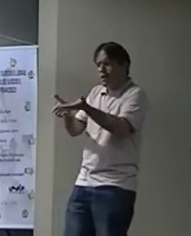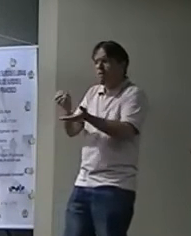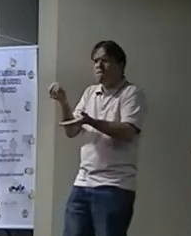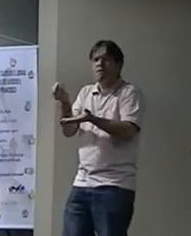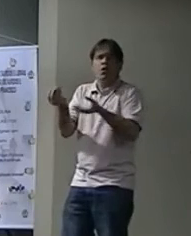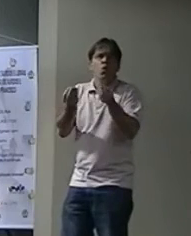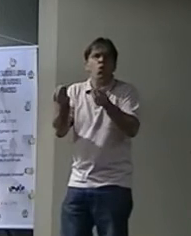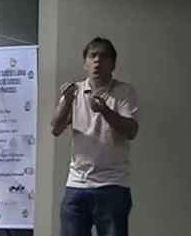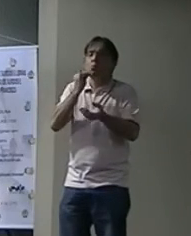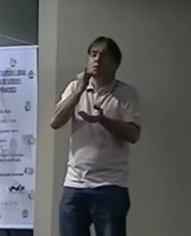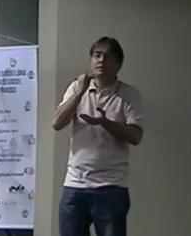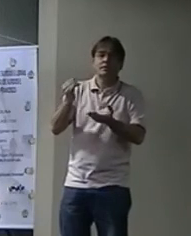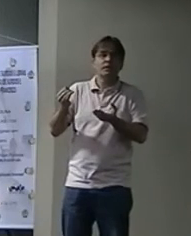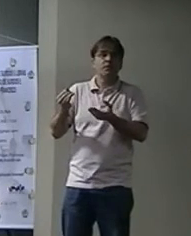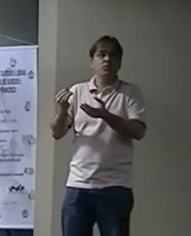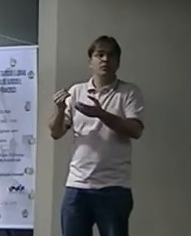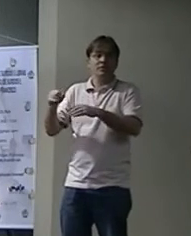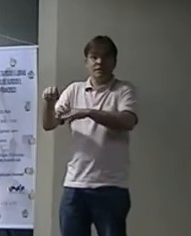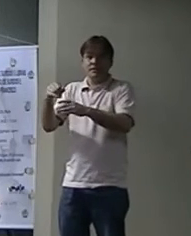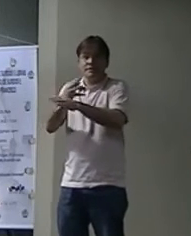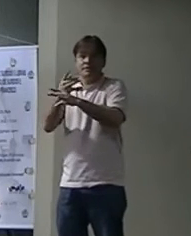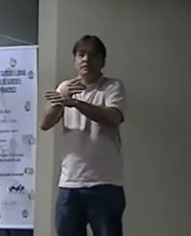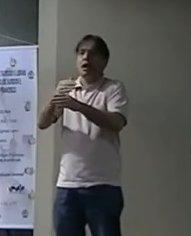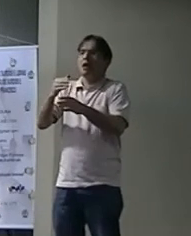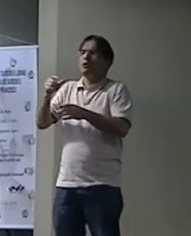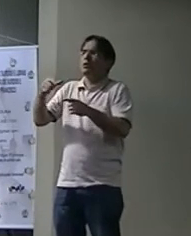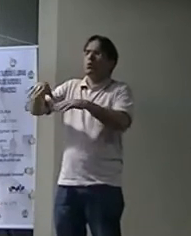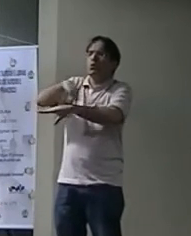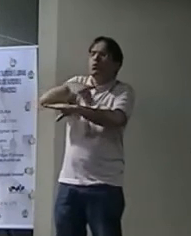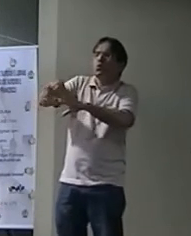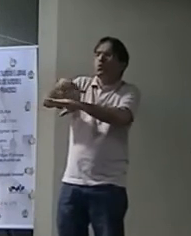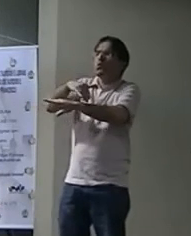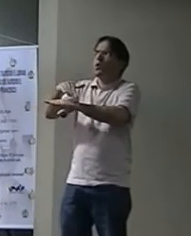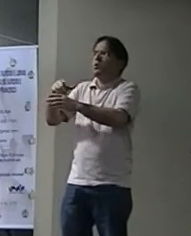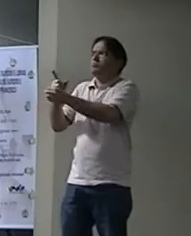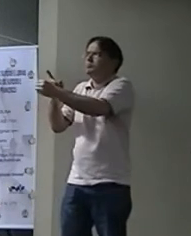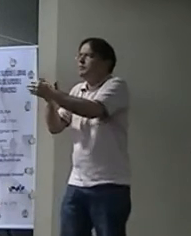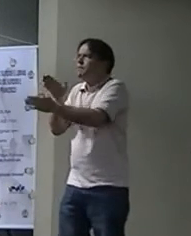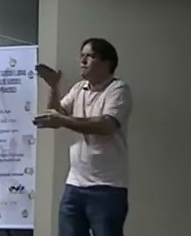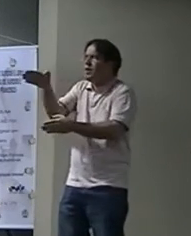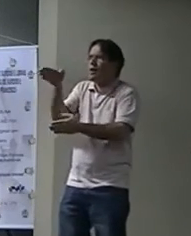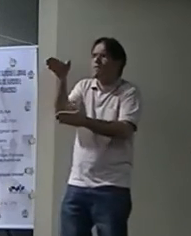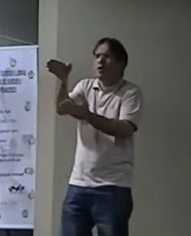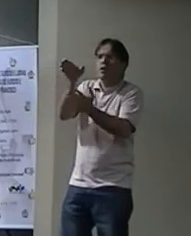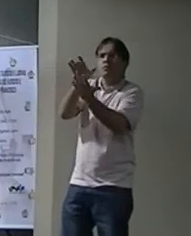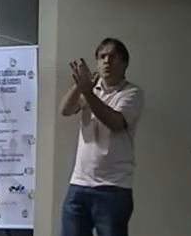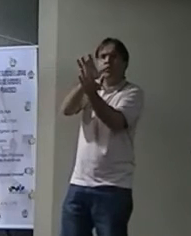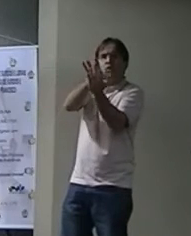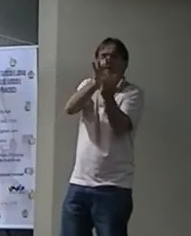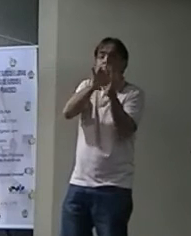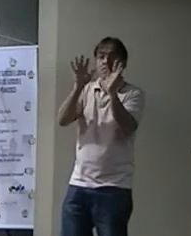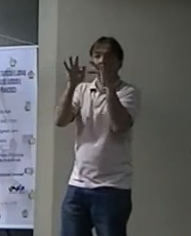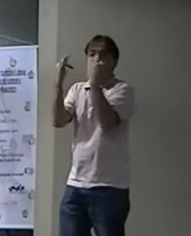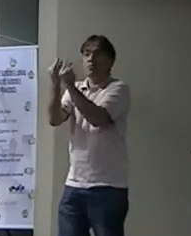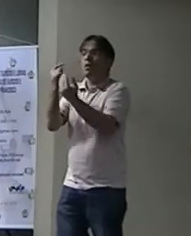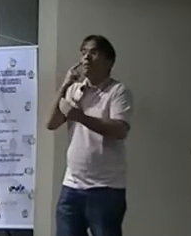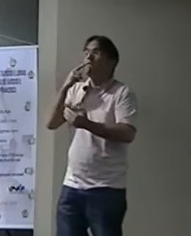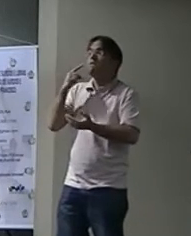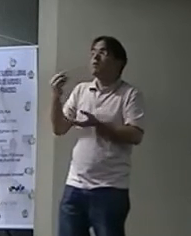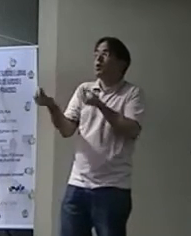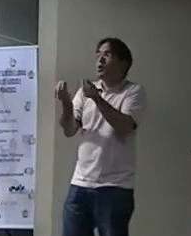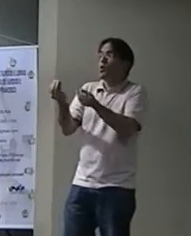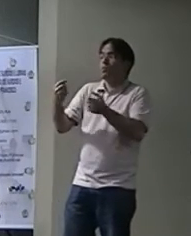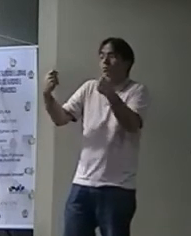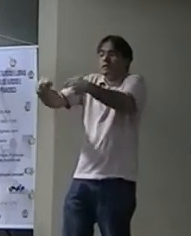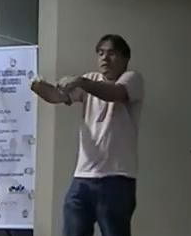por bairros, né? Seria uma coisa isso, assim, mas porque na realidade a família, né, ela tem